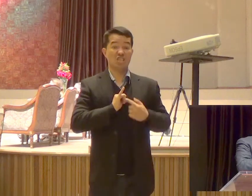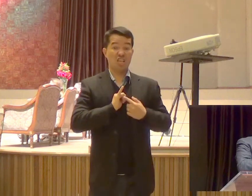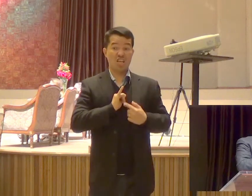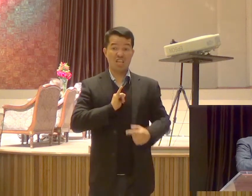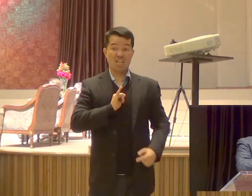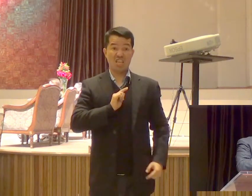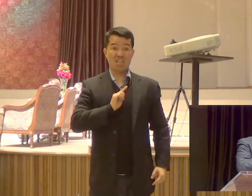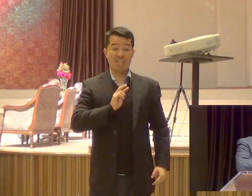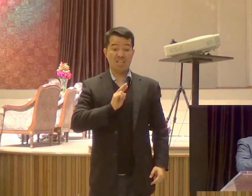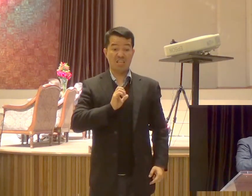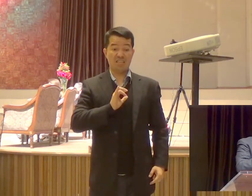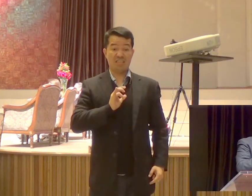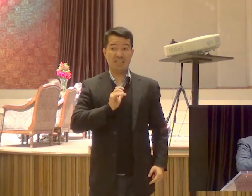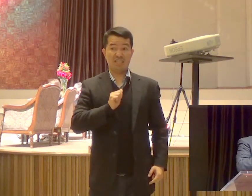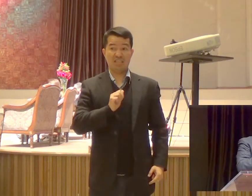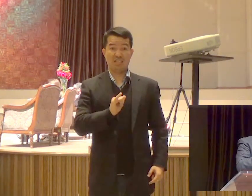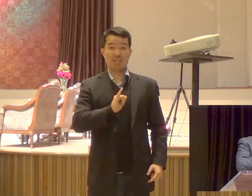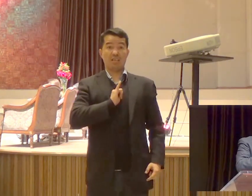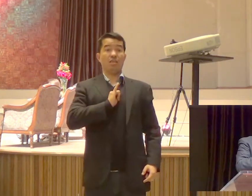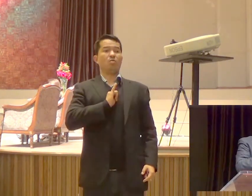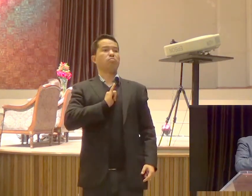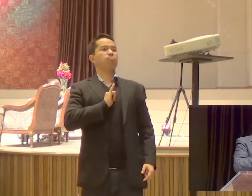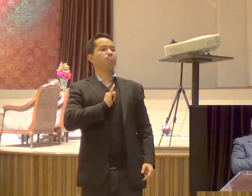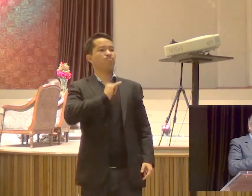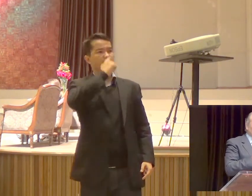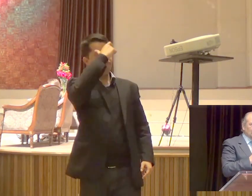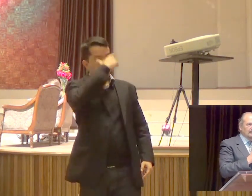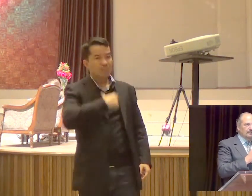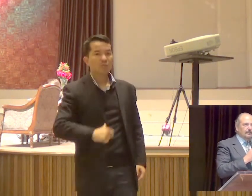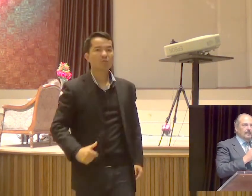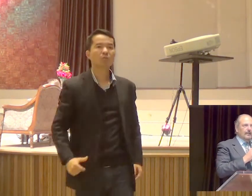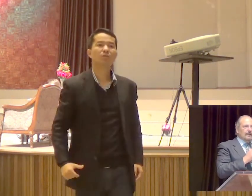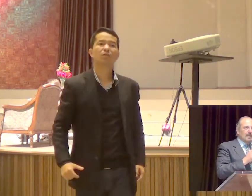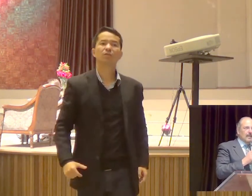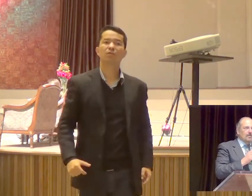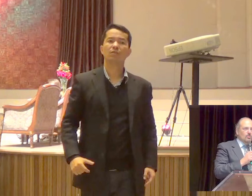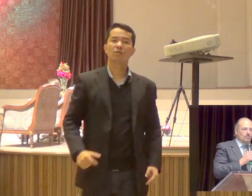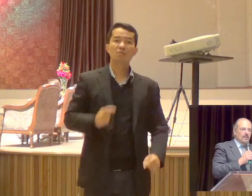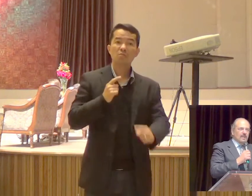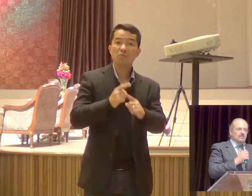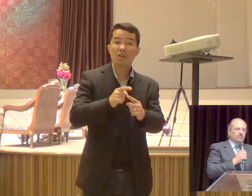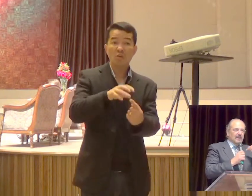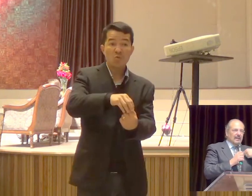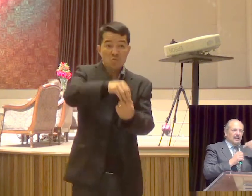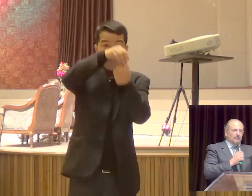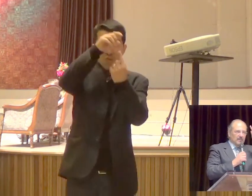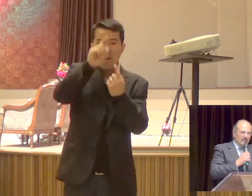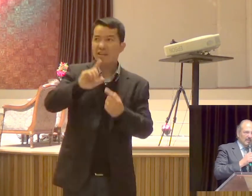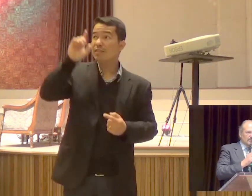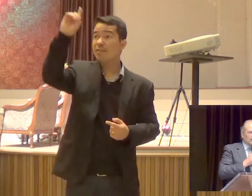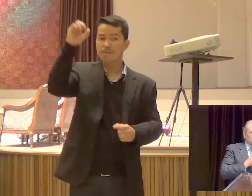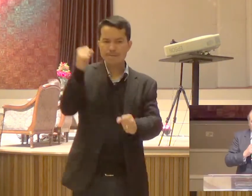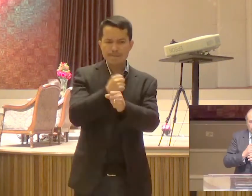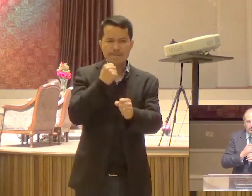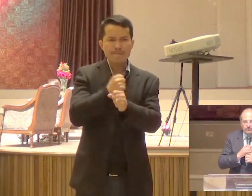E as portas do inferno Não prevalecerão Contra ela Eu edificarei A minha igreja Disse Jesus